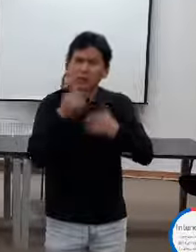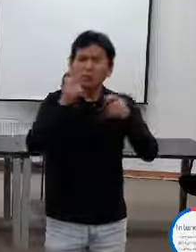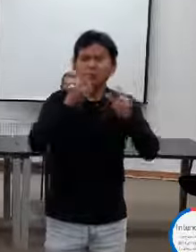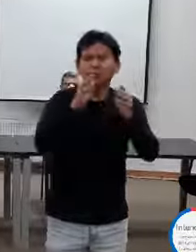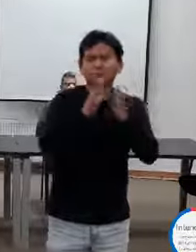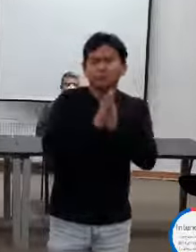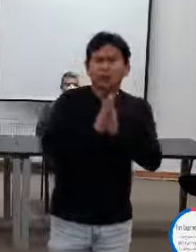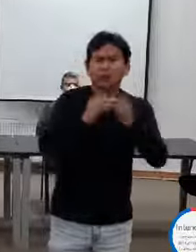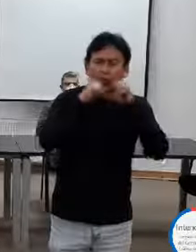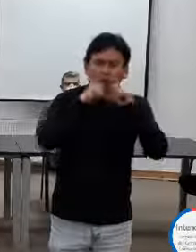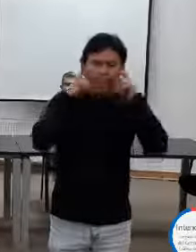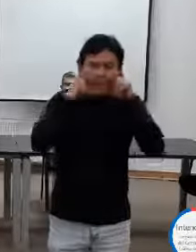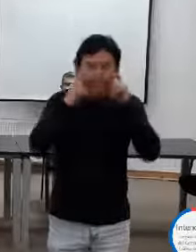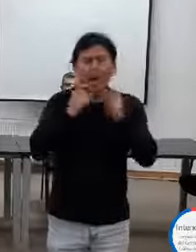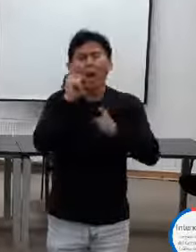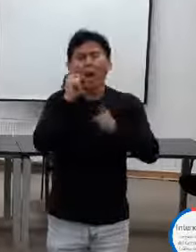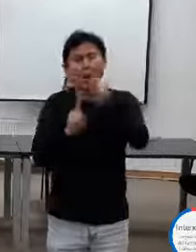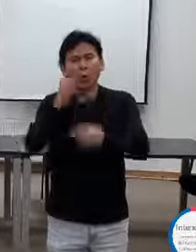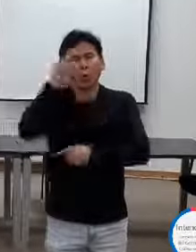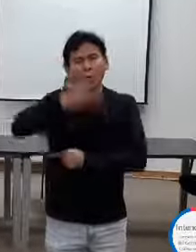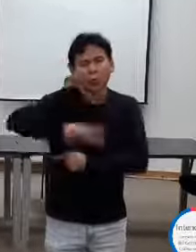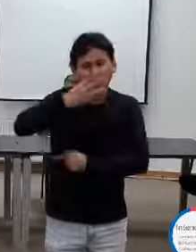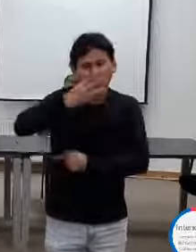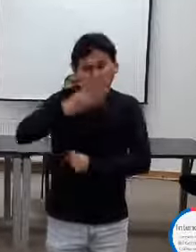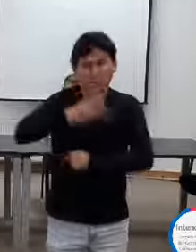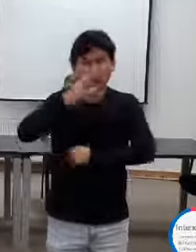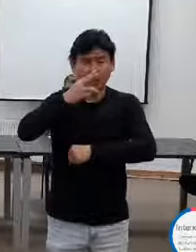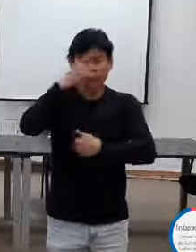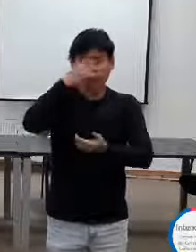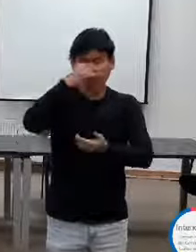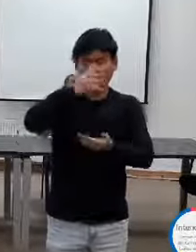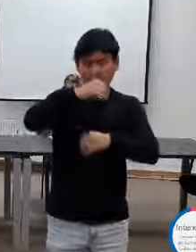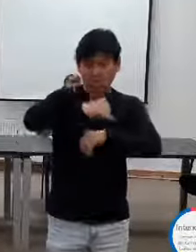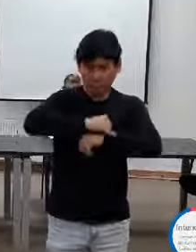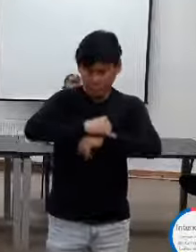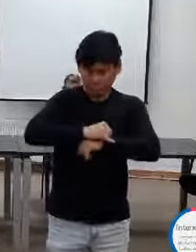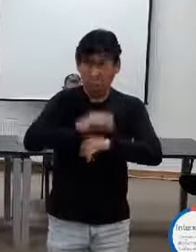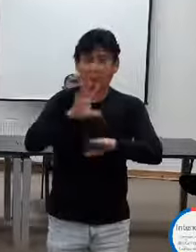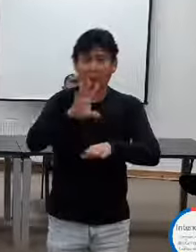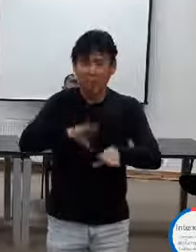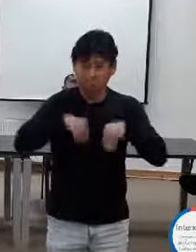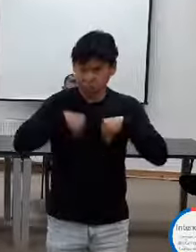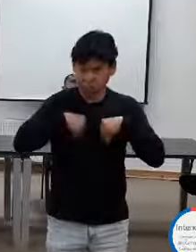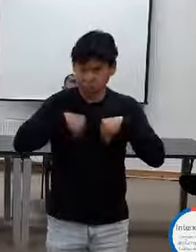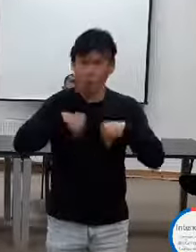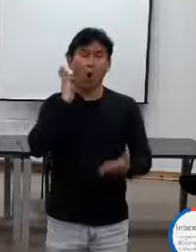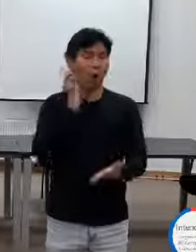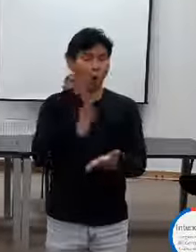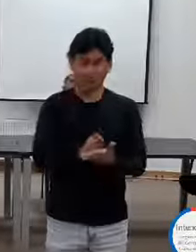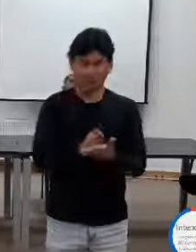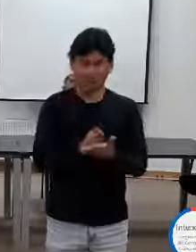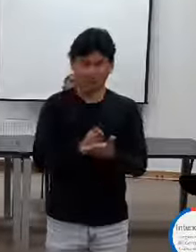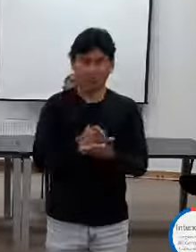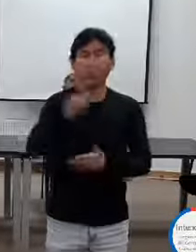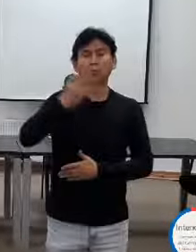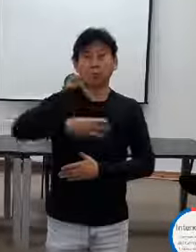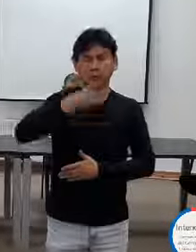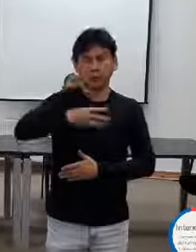una medida que en algunos municipios, por ejemplo en la región, se había adoptado como una ordenanza municipal.